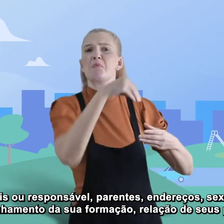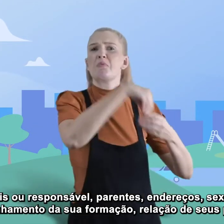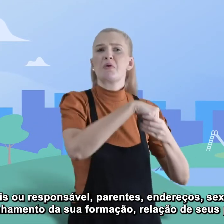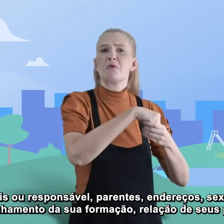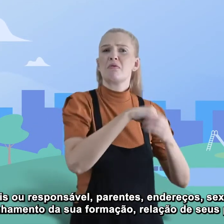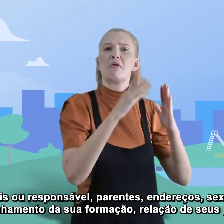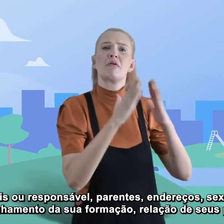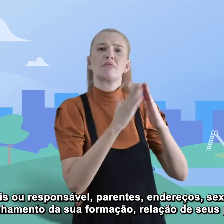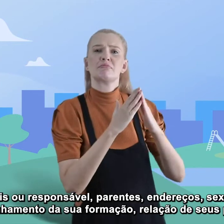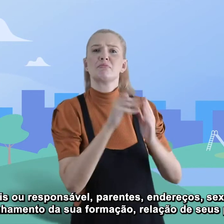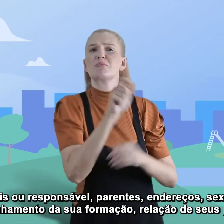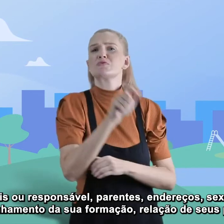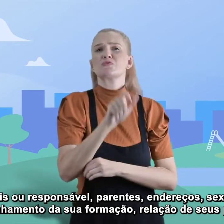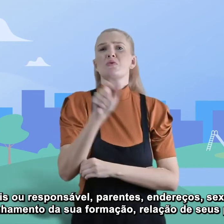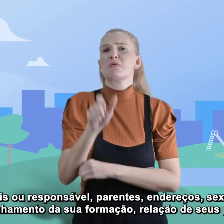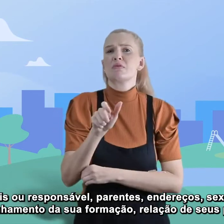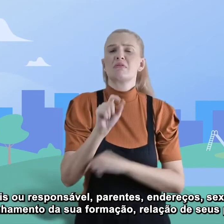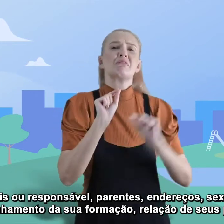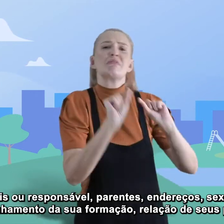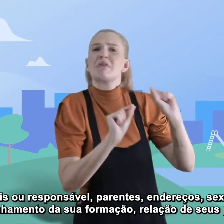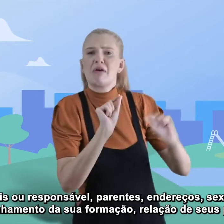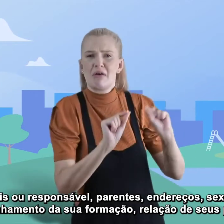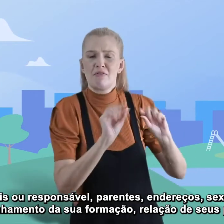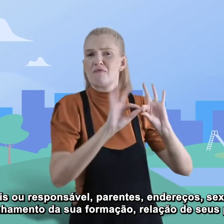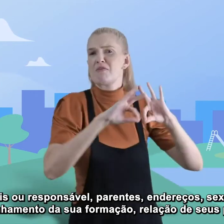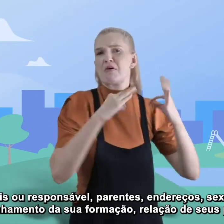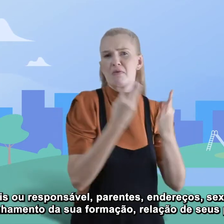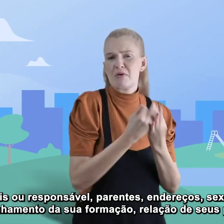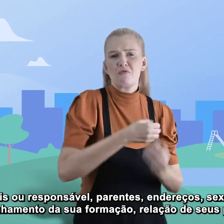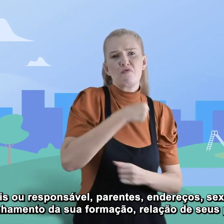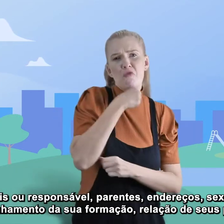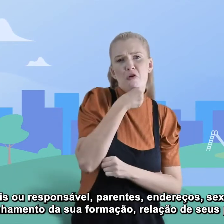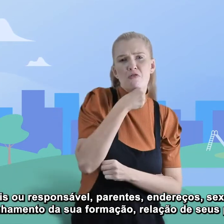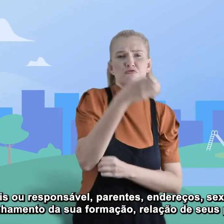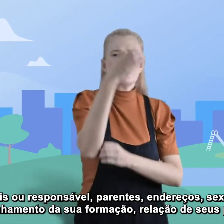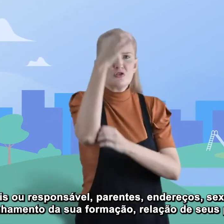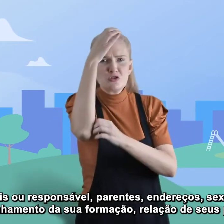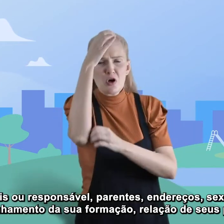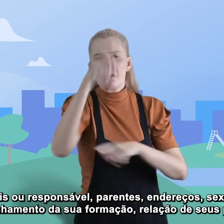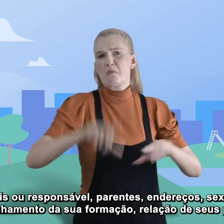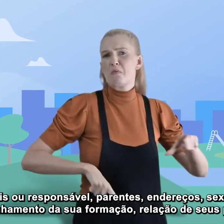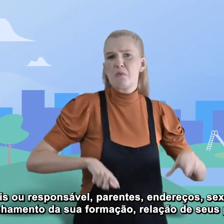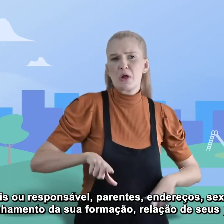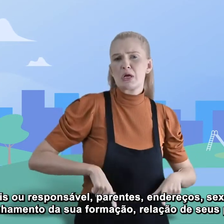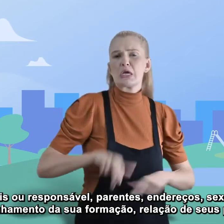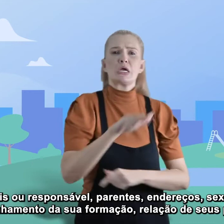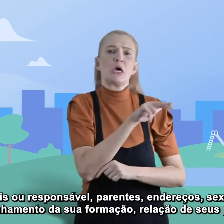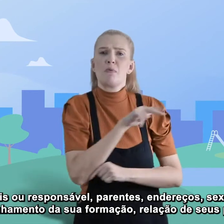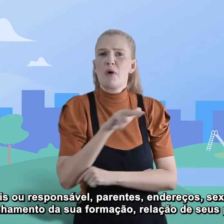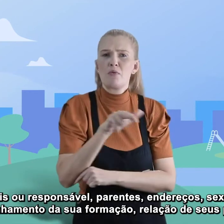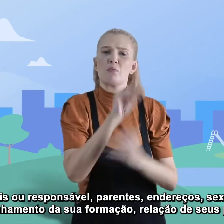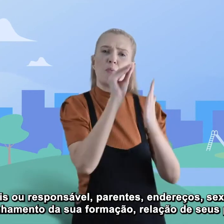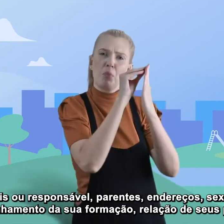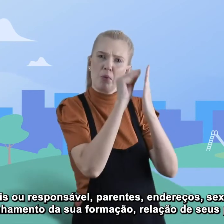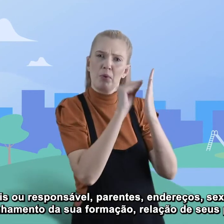sexo, idade, acompanhamento da sua formação, relação de seus